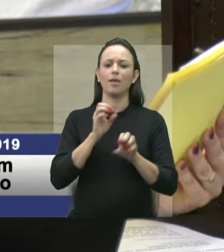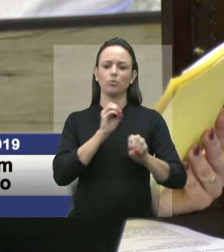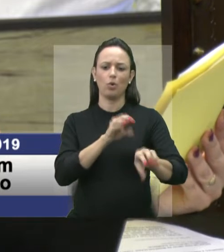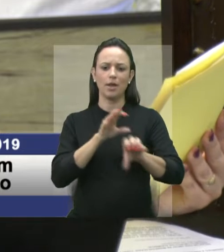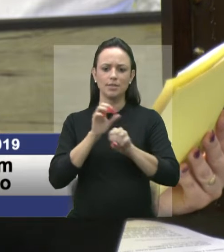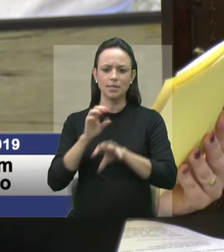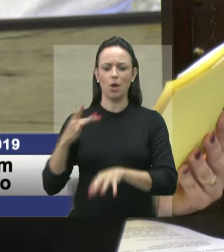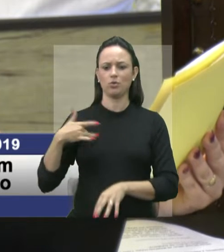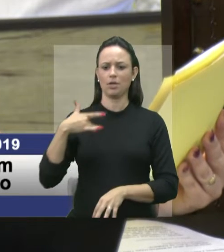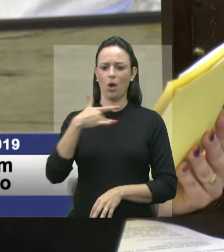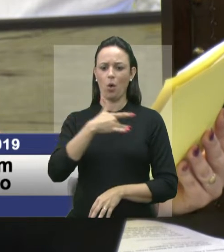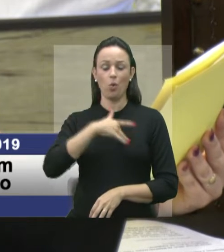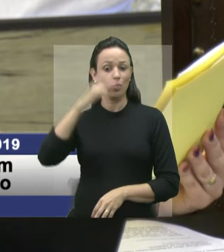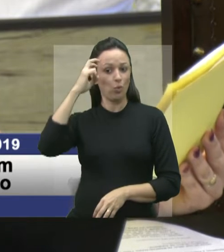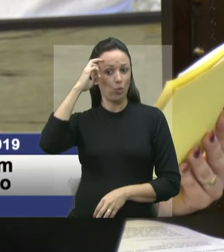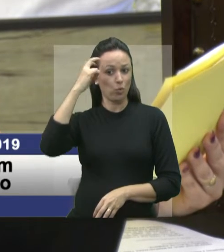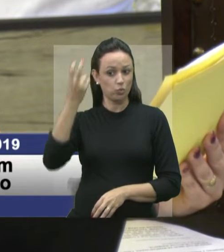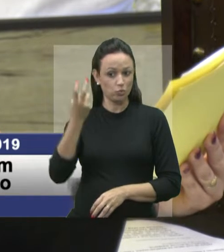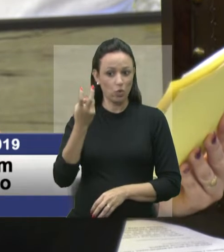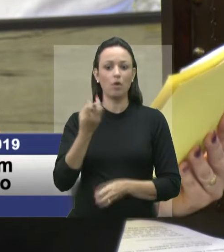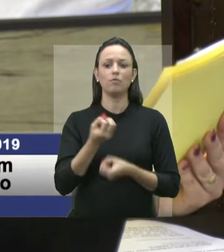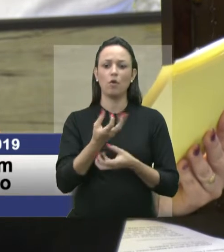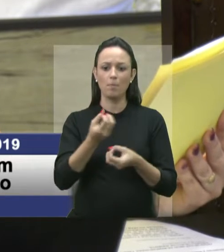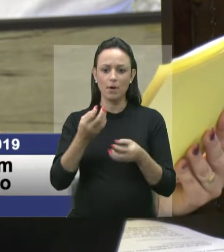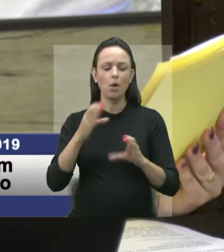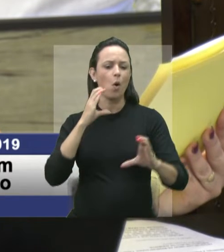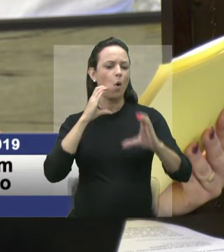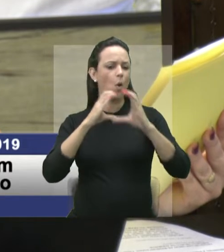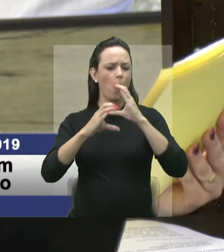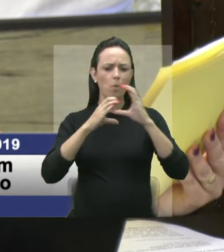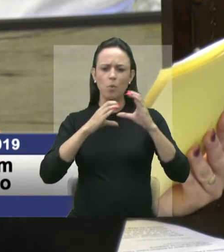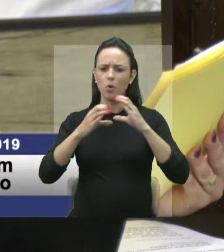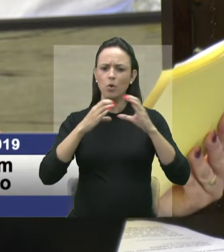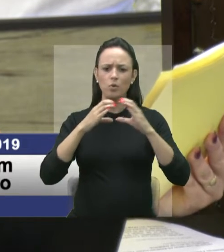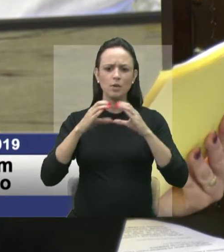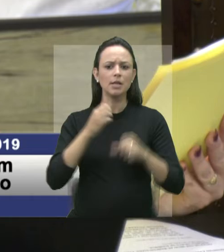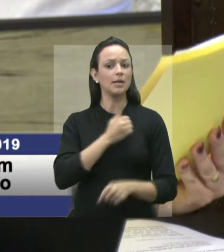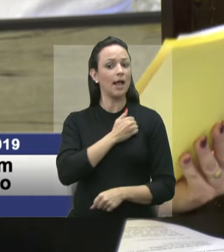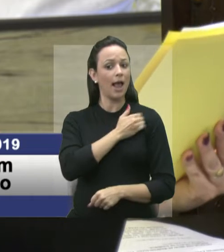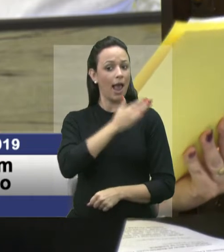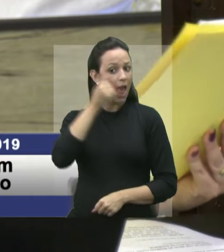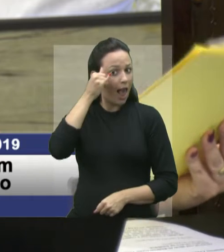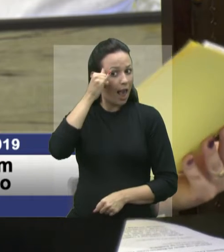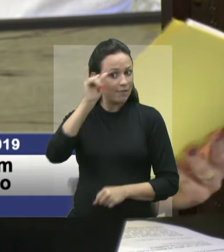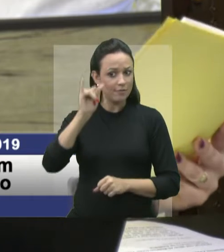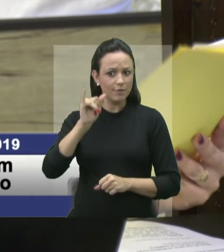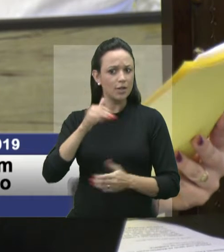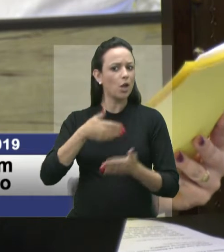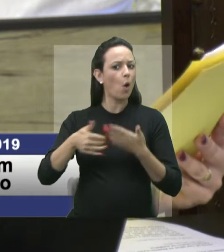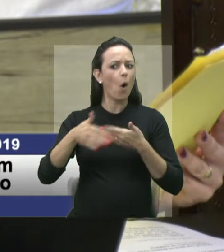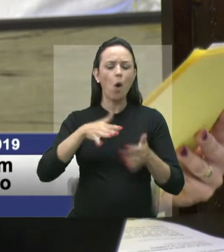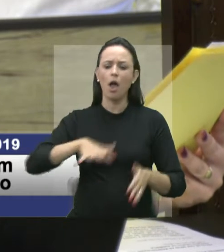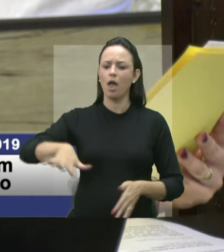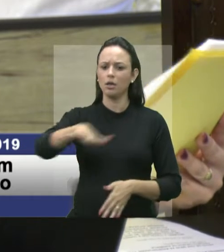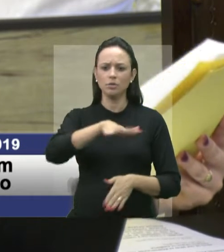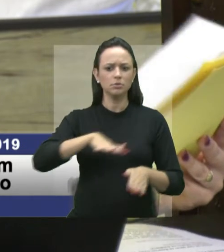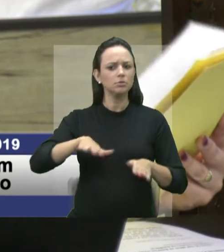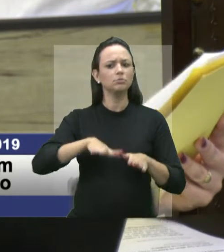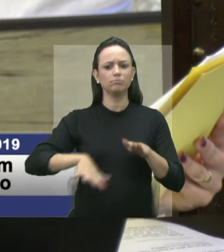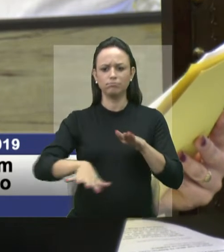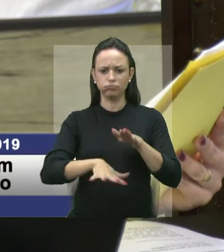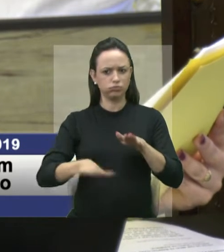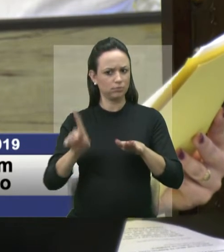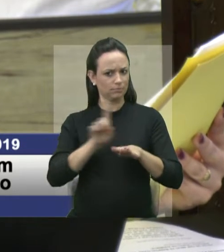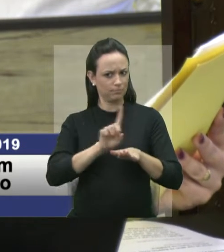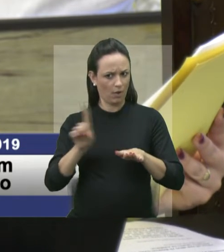cultura, informação, comunicação e combate a qualquer forma de discriminação em todos os setores da sociedade.